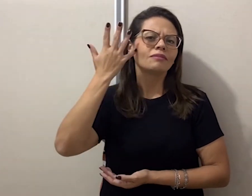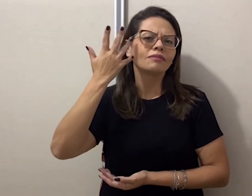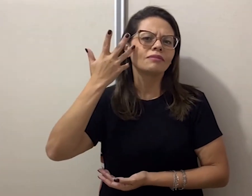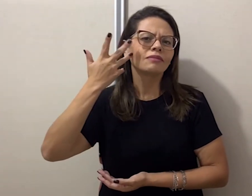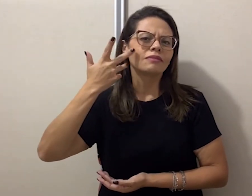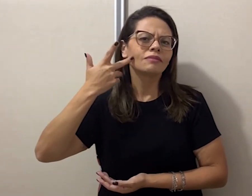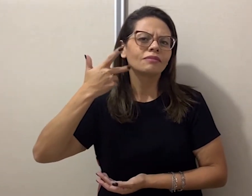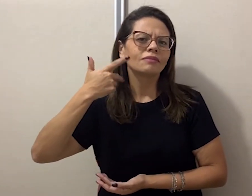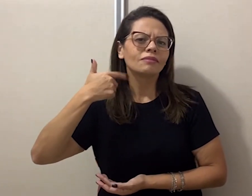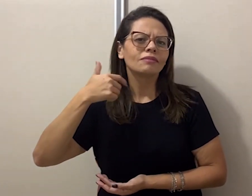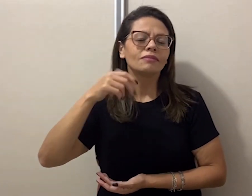5 dias.